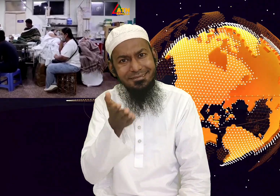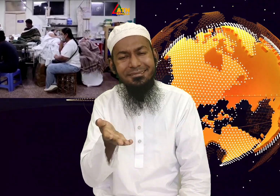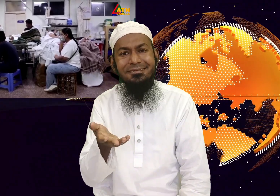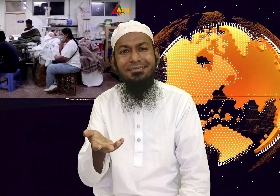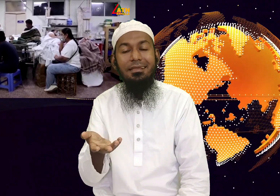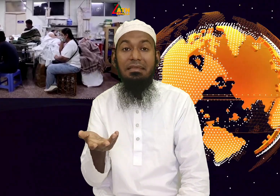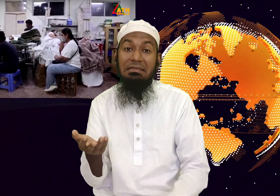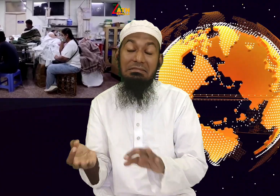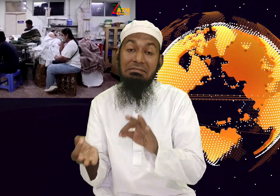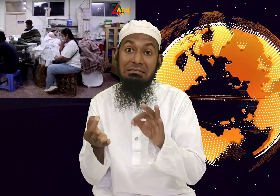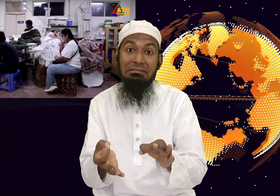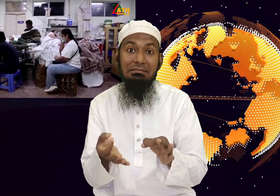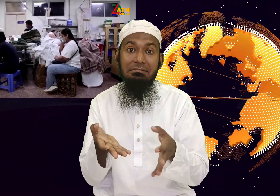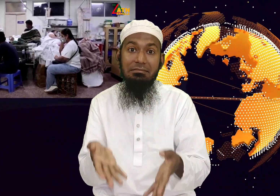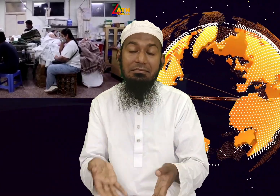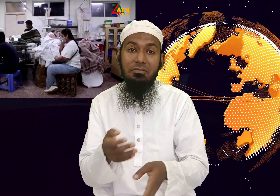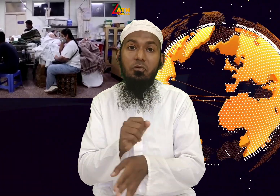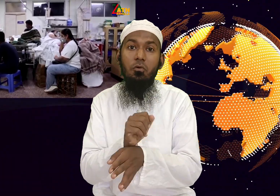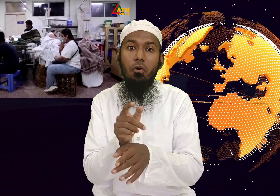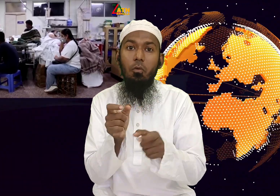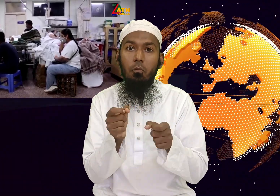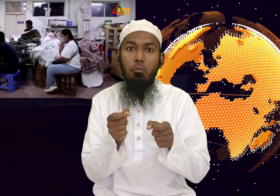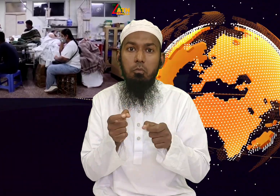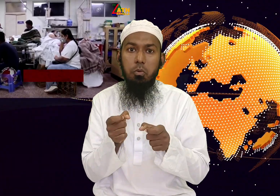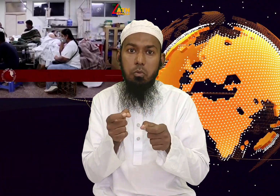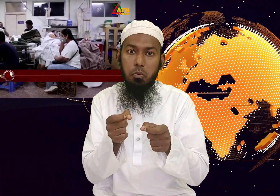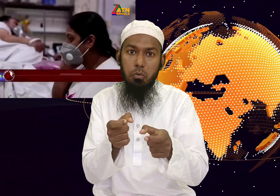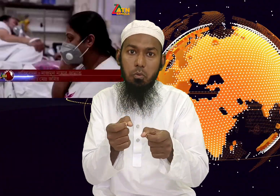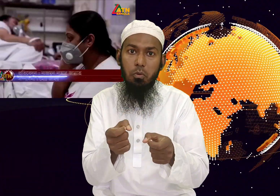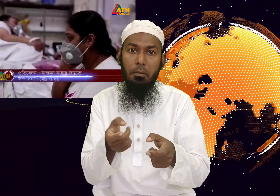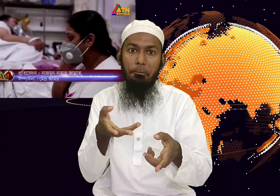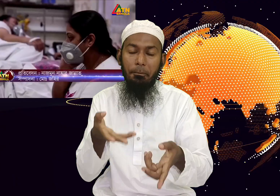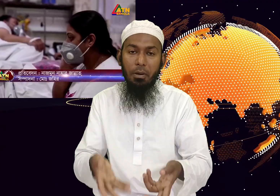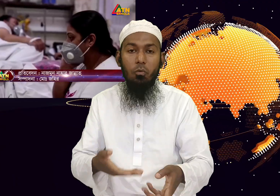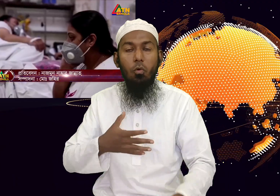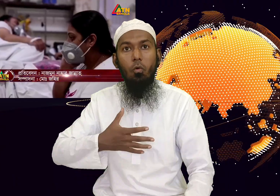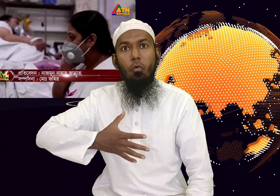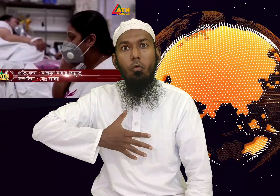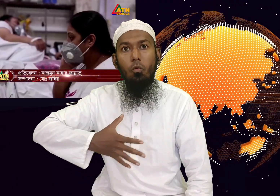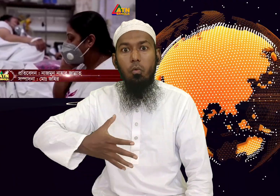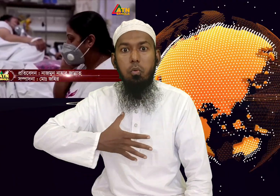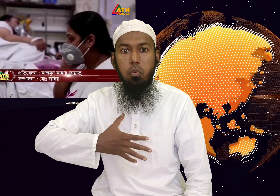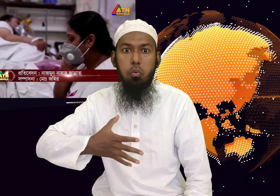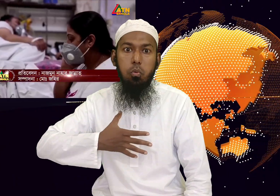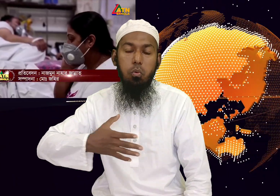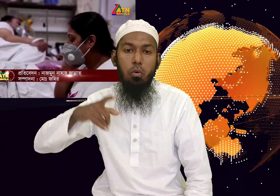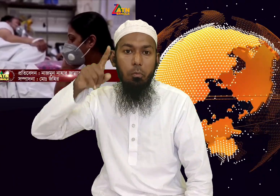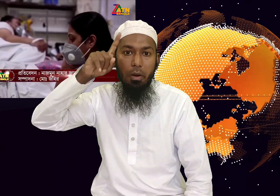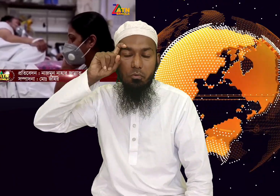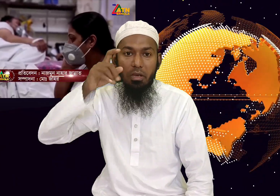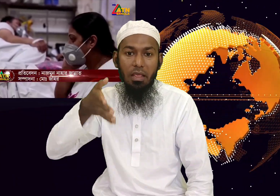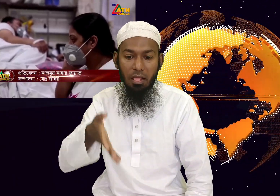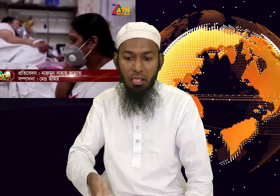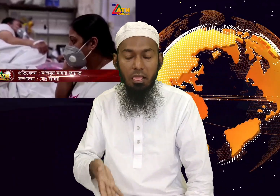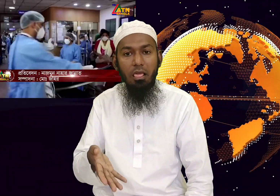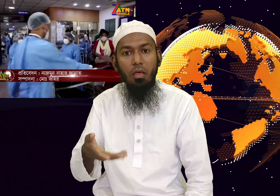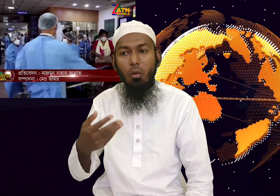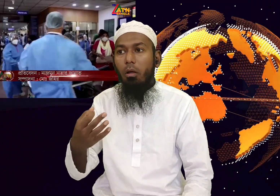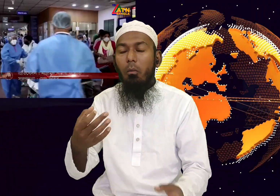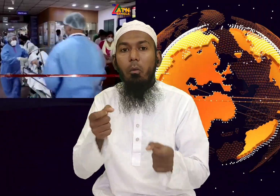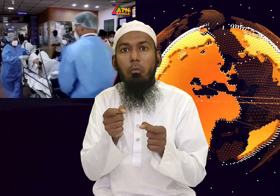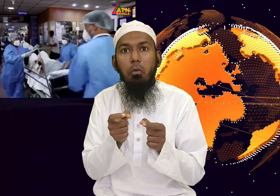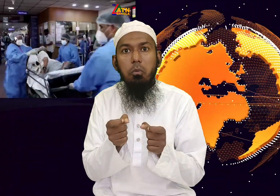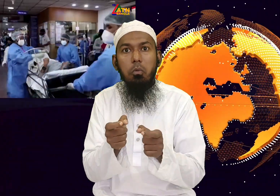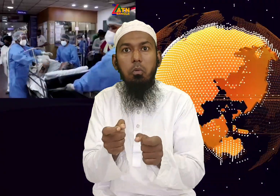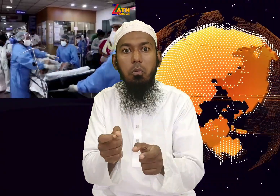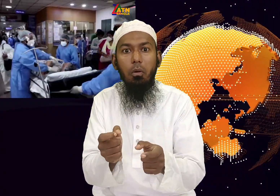করোনার সেই ভয়াল দিনগুলো যেন এখনো অনেকের মনে দগদগে স্মৃতি। এক সময় এই অদৃশ্য ভাইরাস পুরো পৃথিবীকে থামিয়ে দিয়েছিল।